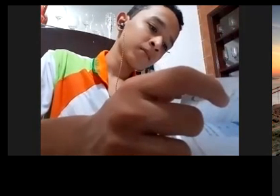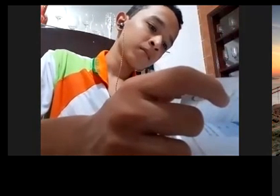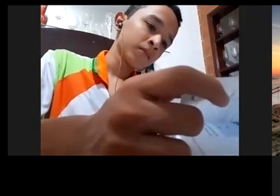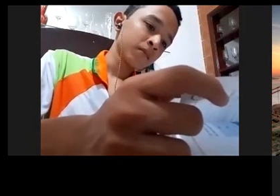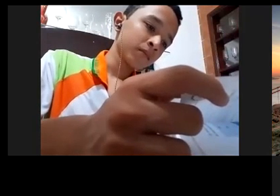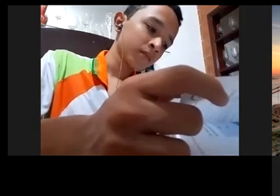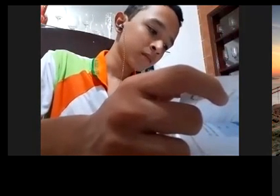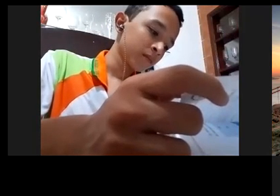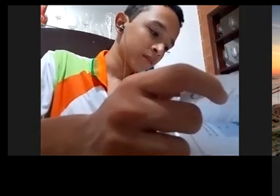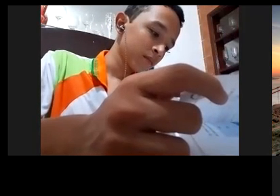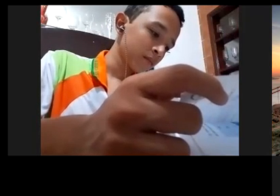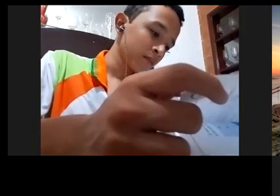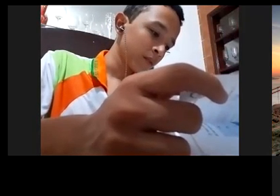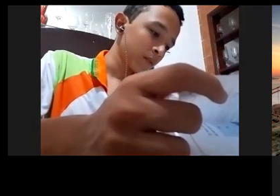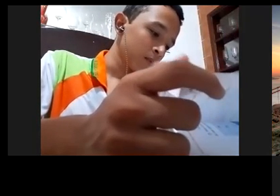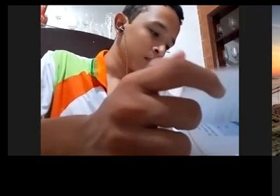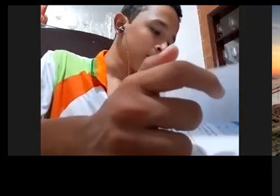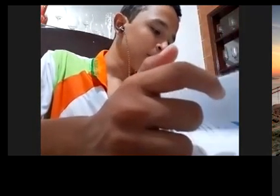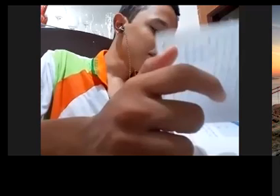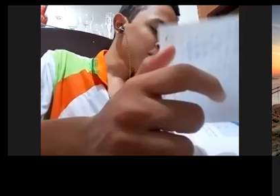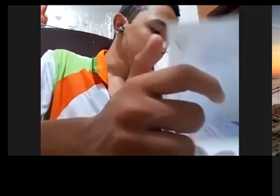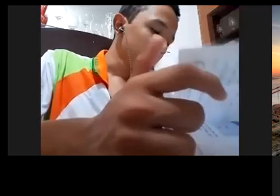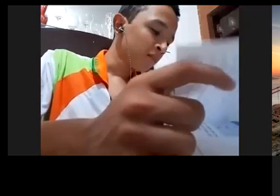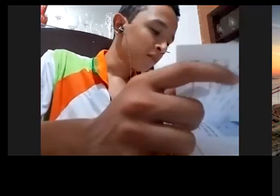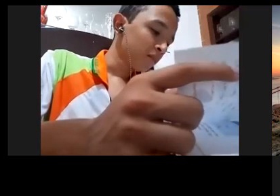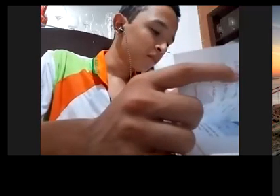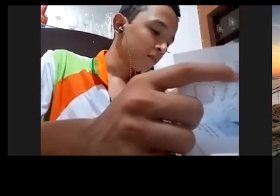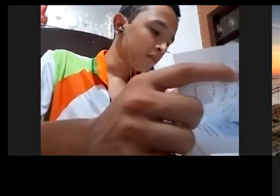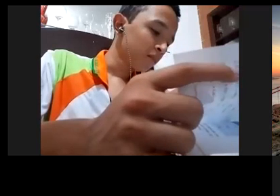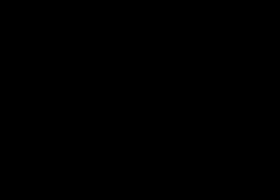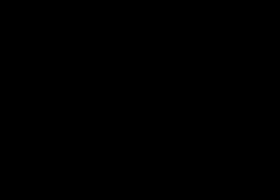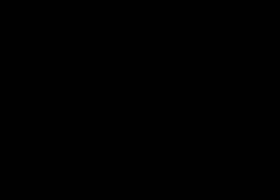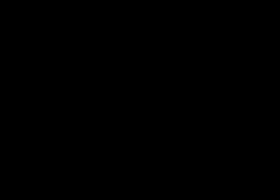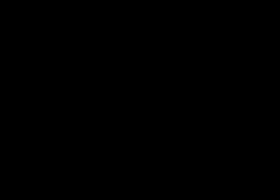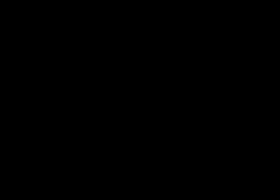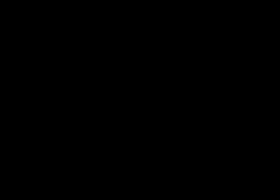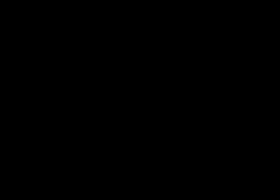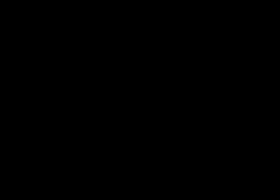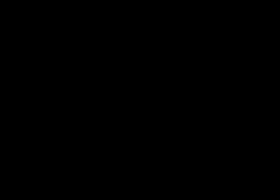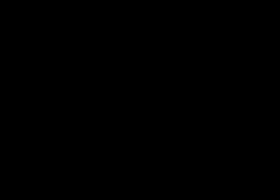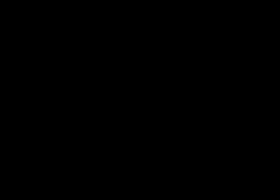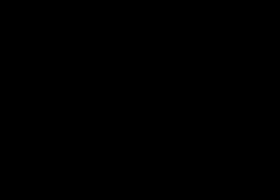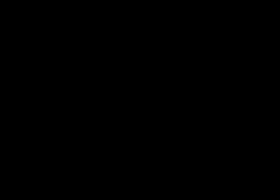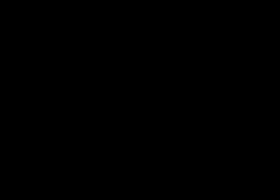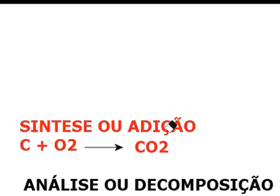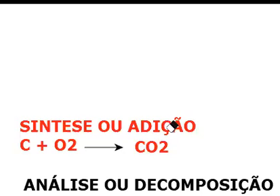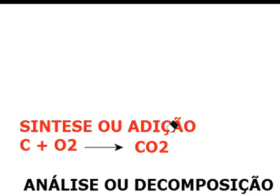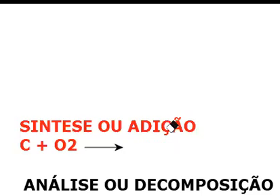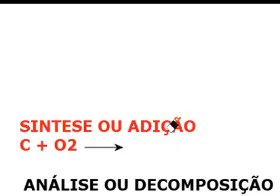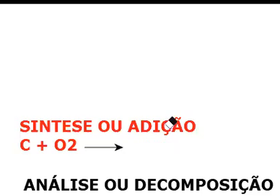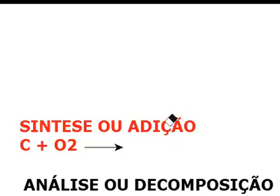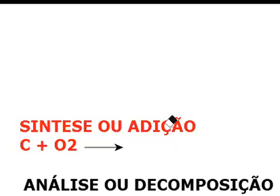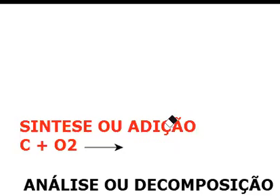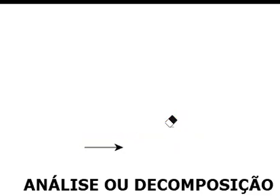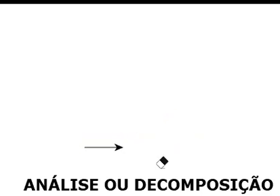a deve ter começado com artrose provavelmente é só apagar aqui tá